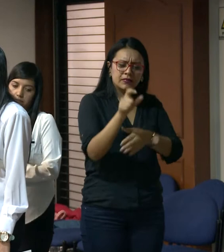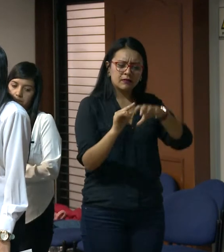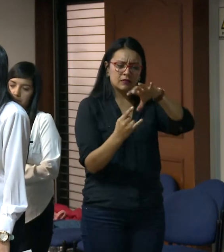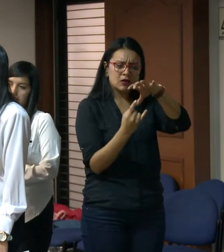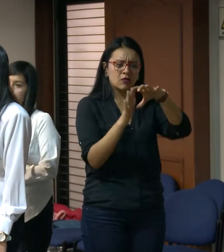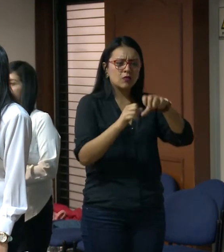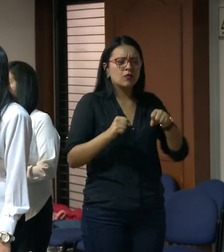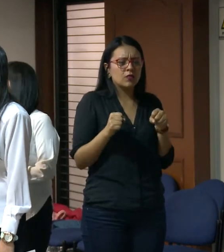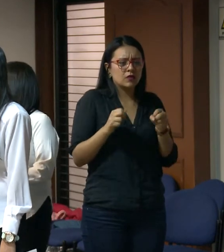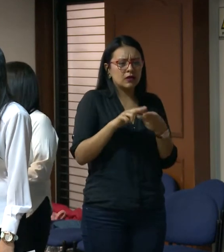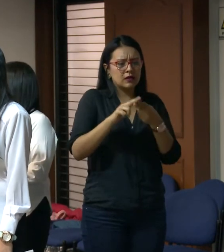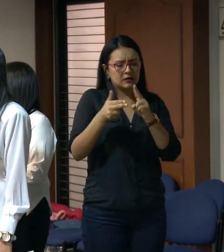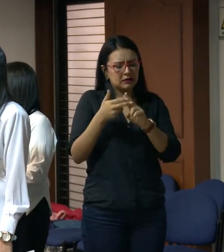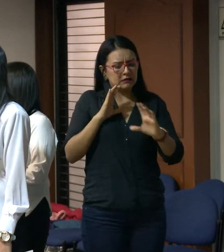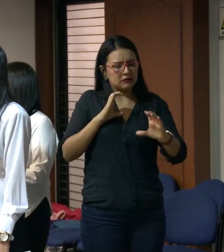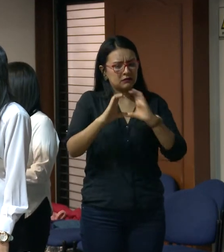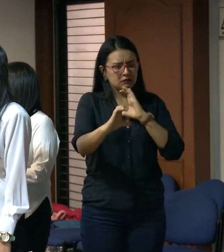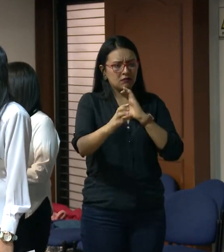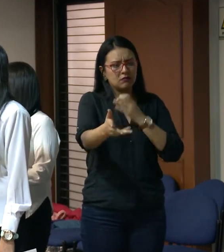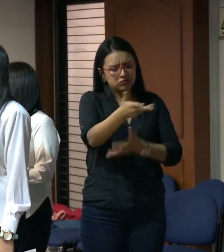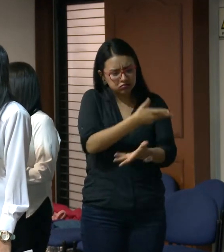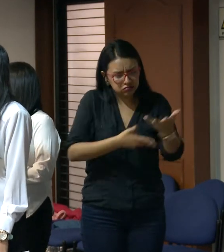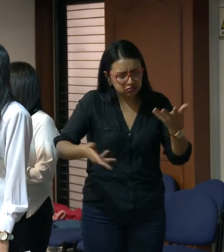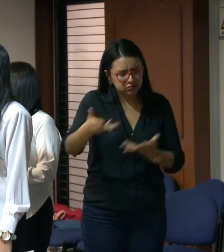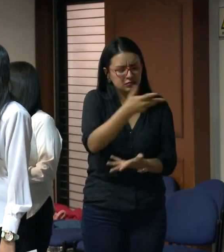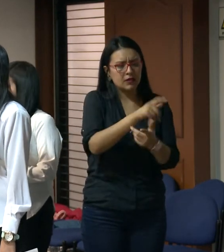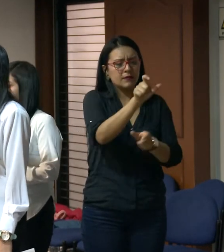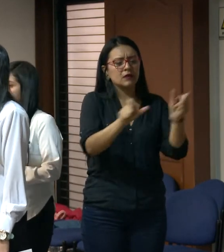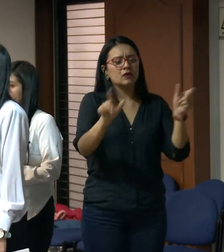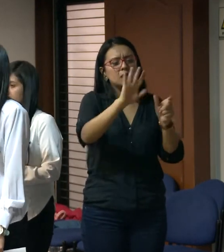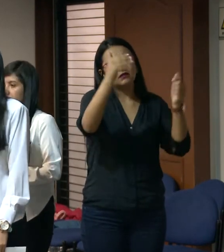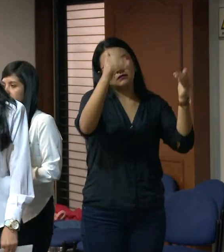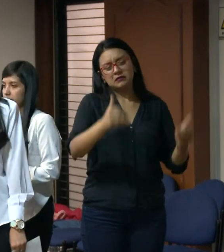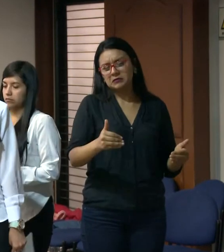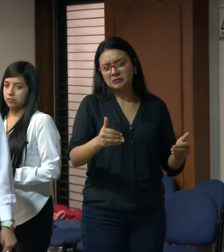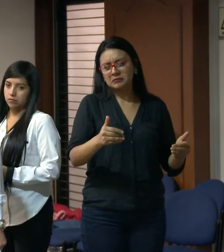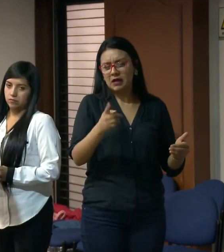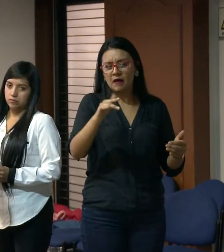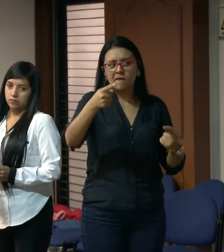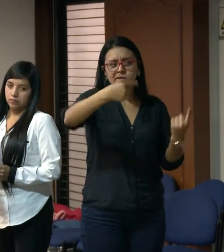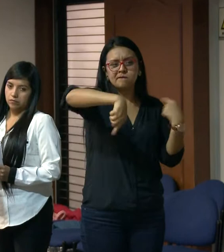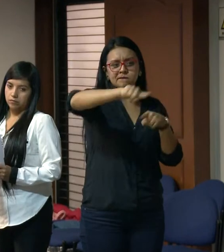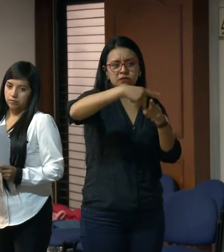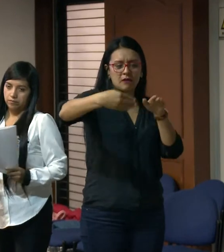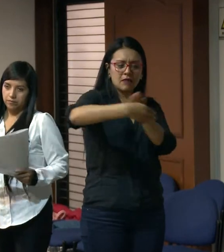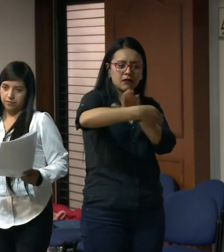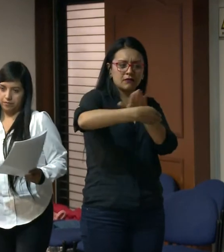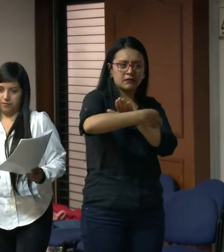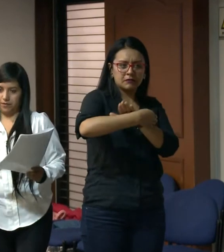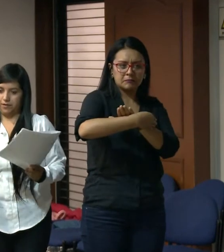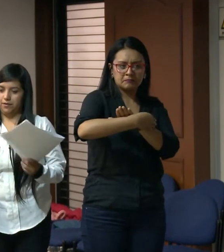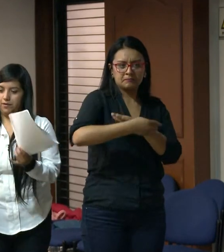Bogotá en relación a la comunicación e interacción con las personas con discapacidad que transitan en este escenario?